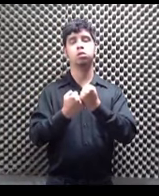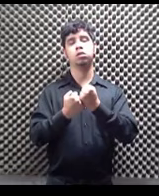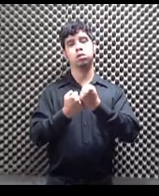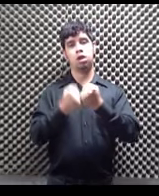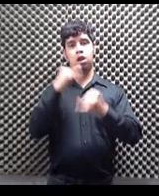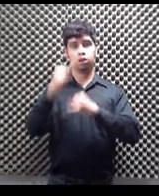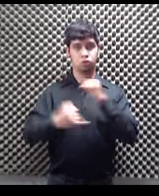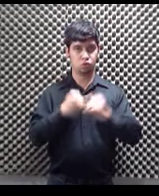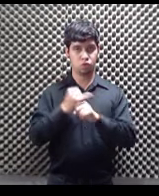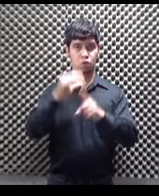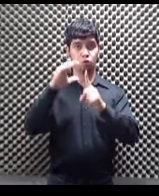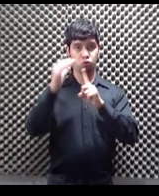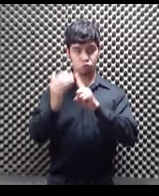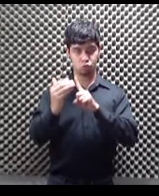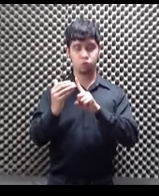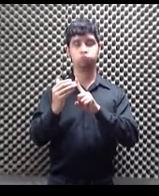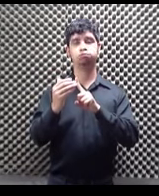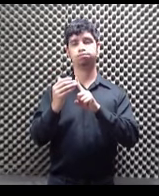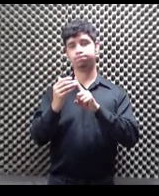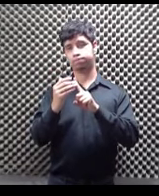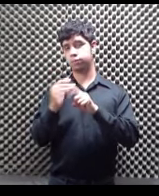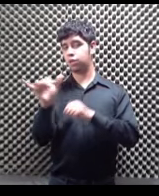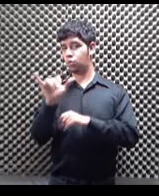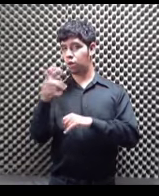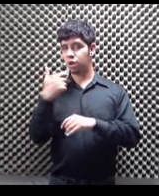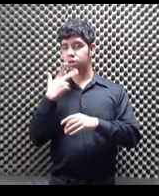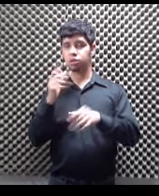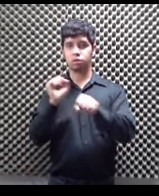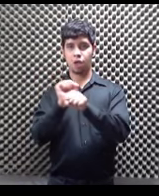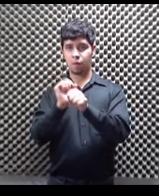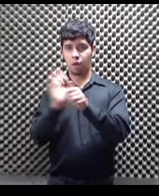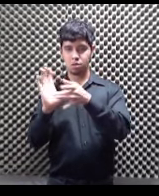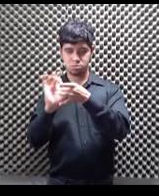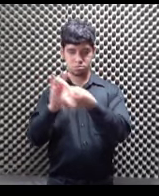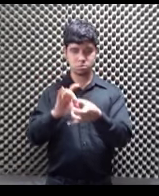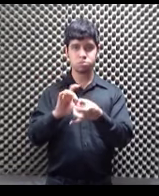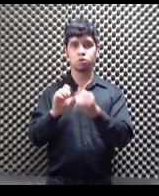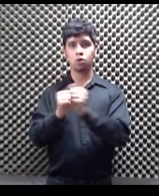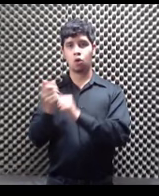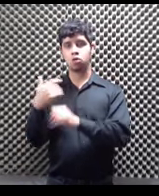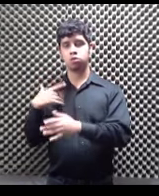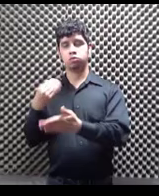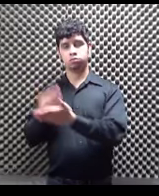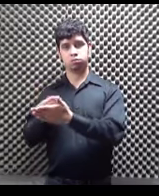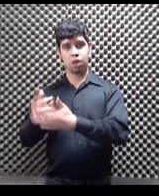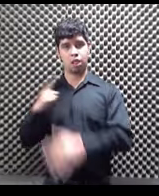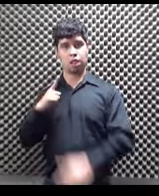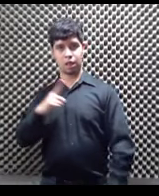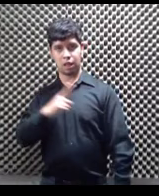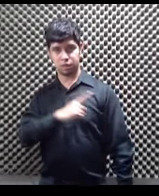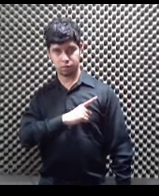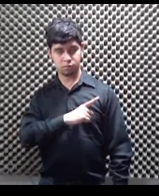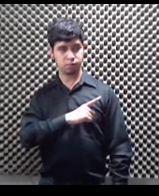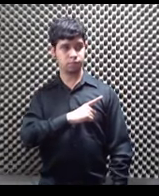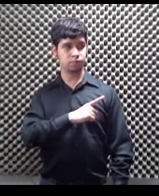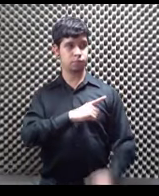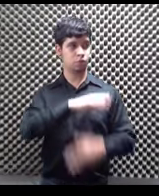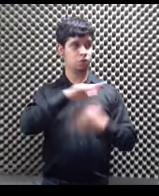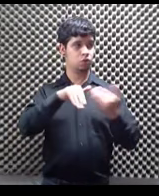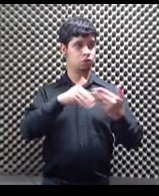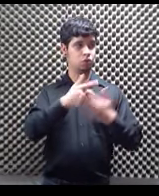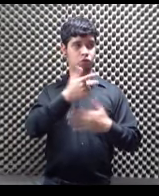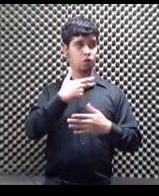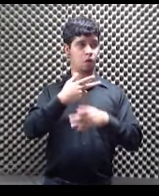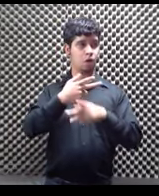Instituto de Cultura y también hay una colaboración del Donativo Legislativo. Uh-huh. Pero, y esto es Producciones